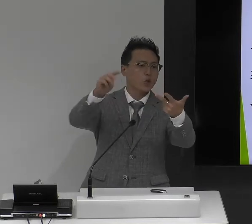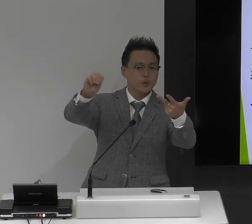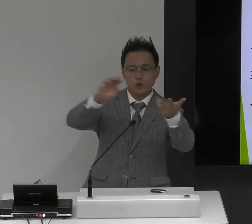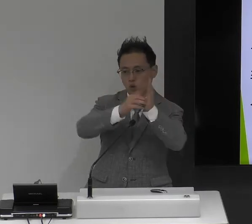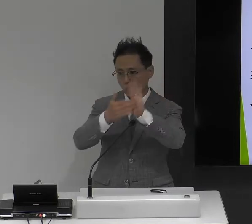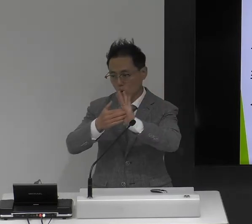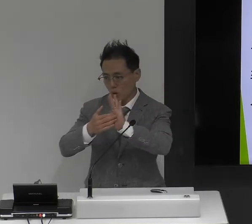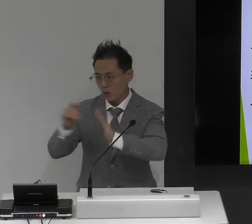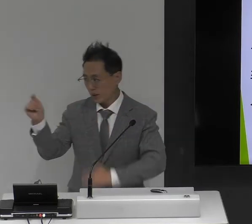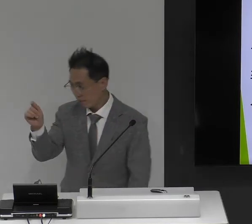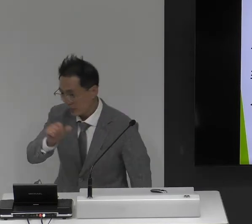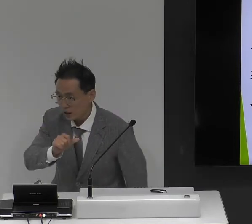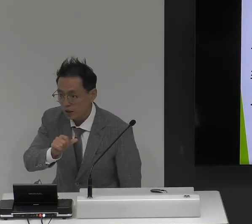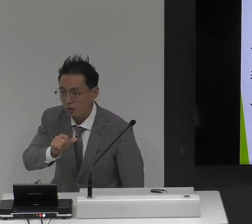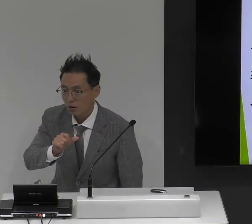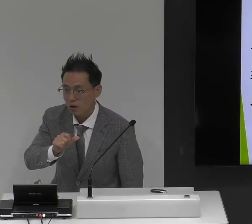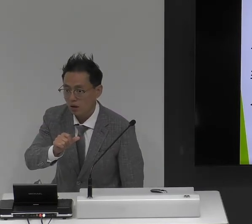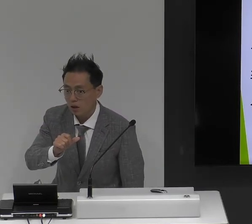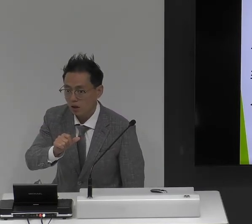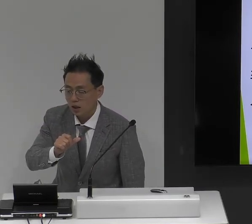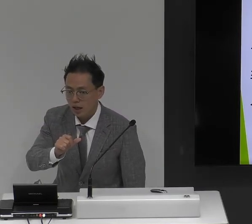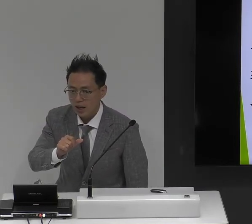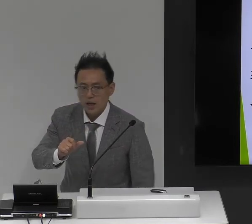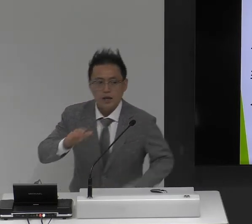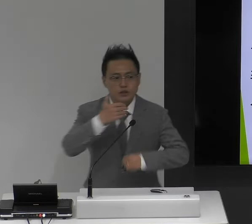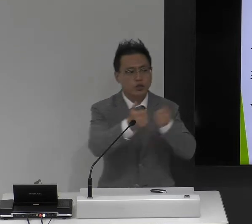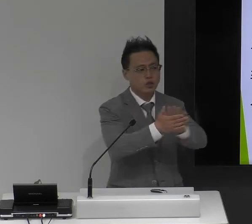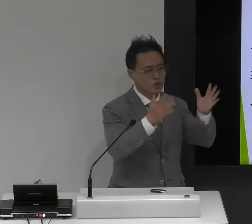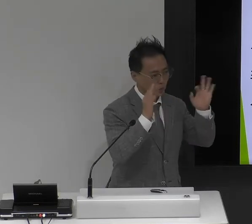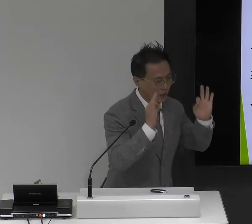7km 정도 빠르게. 성경을 보니까